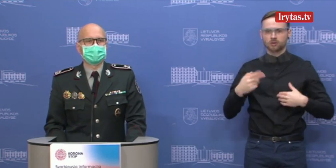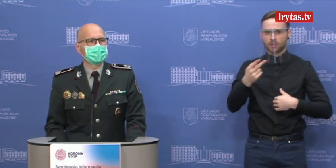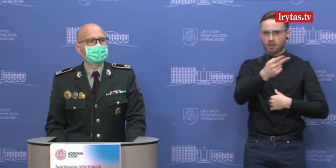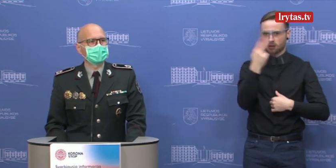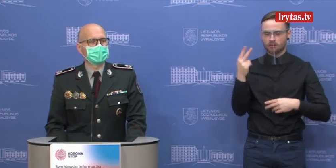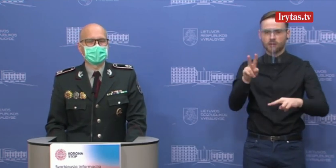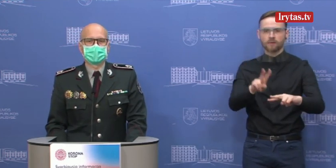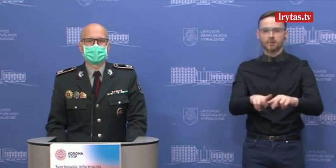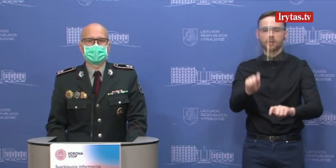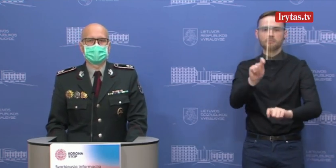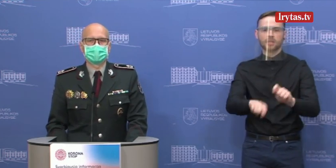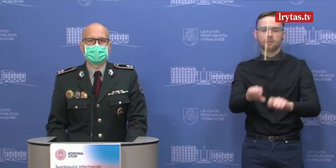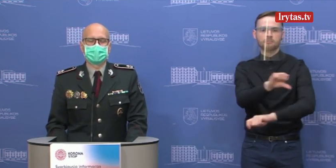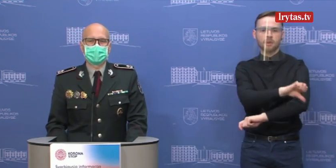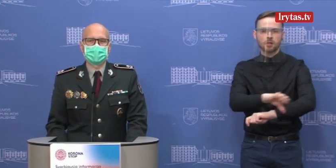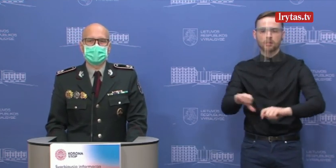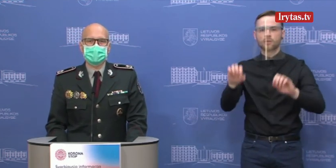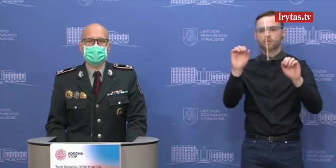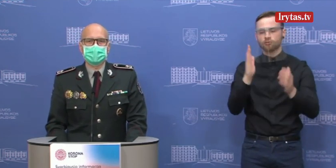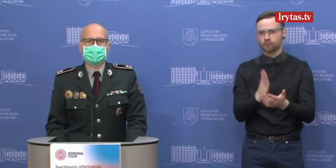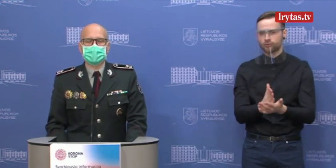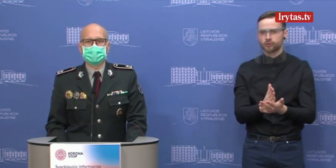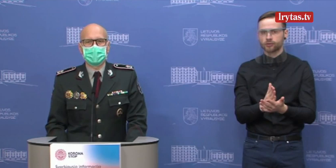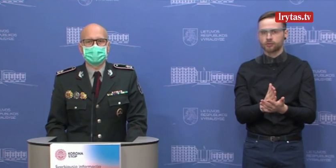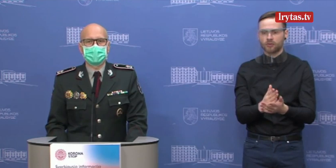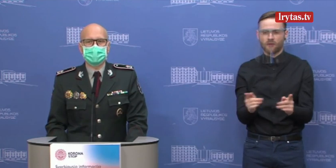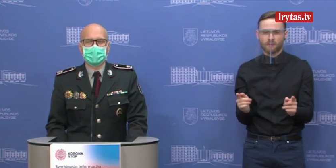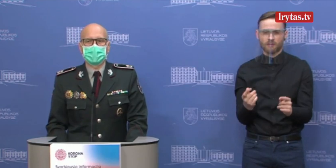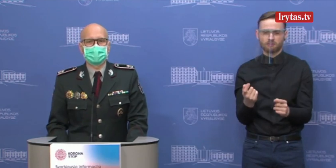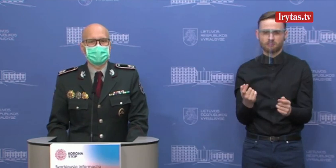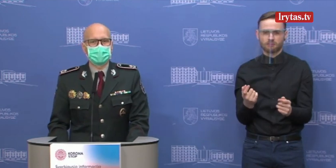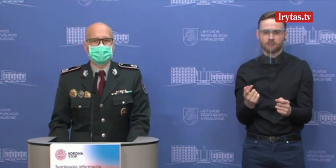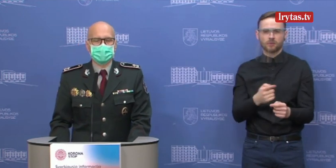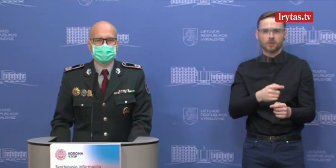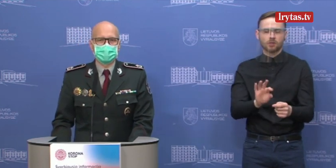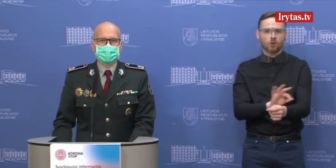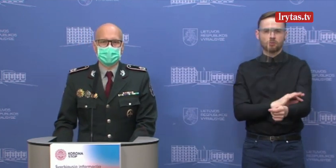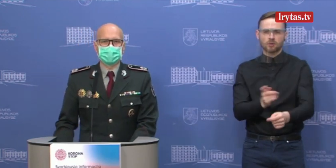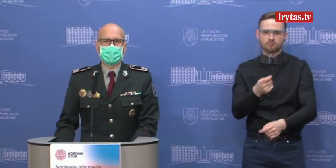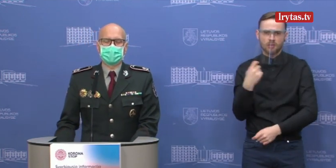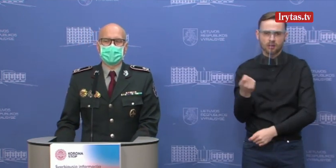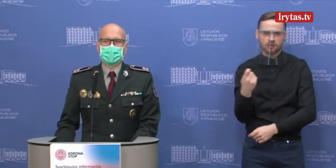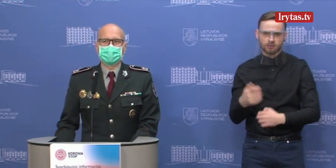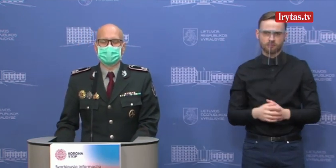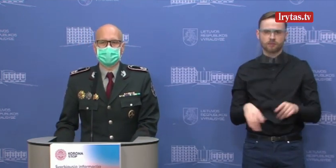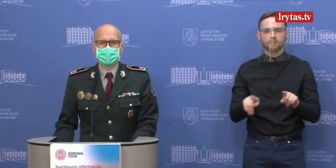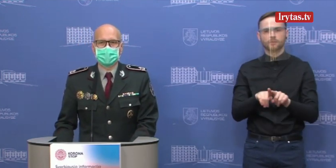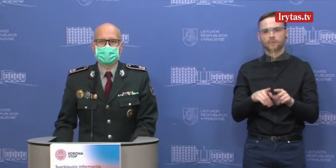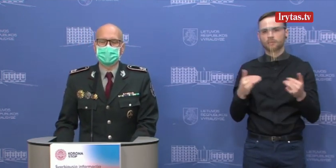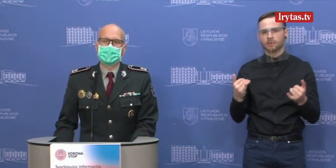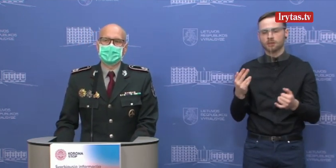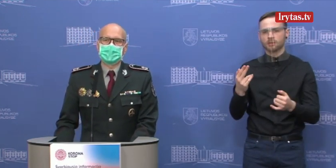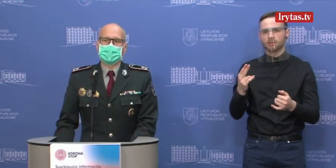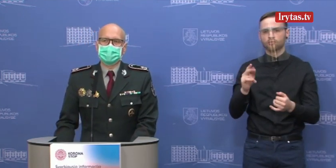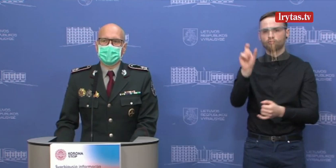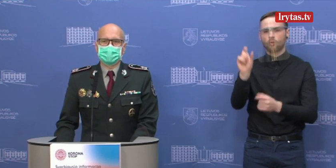sienos gali būti labai nedidelis ir tie piliečiai gali atvykti į Lietuvos Respublikos teritoriją per pakankamai trumpą